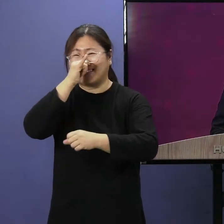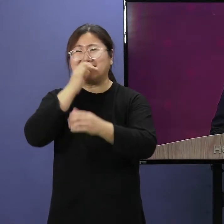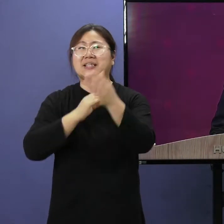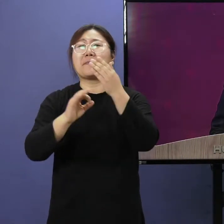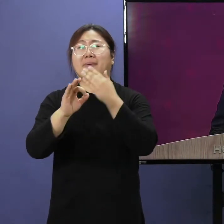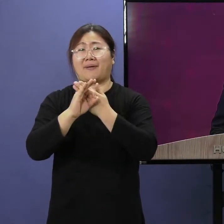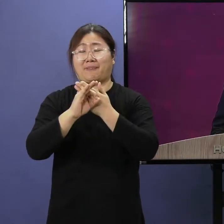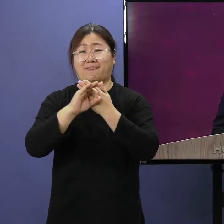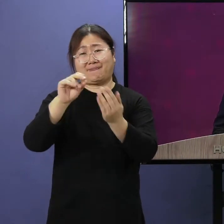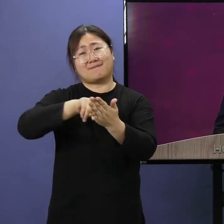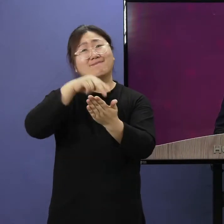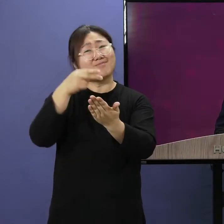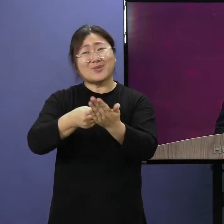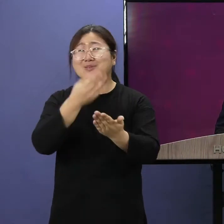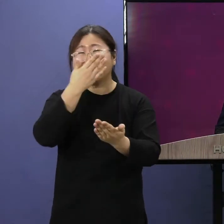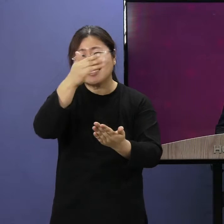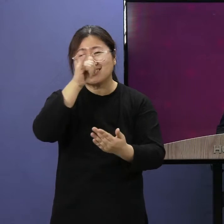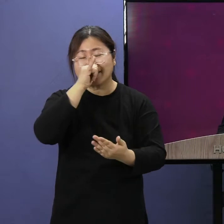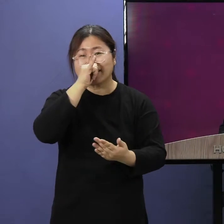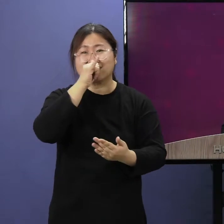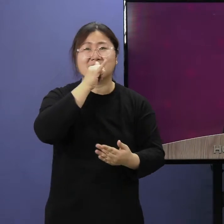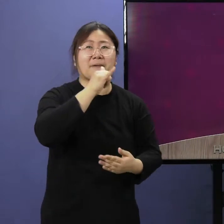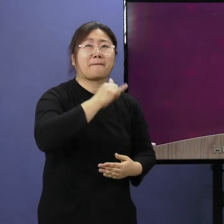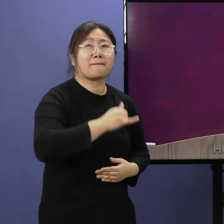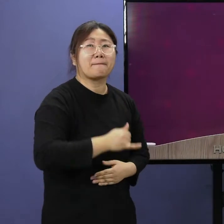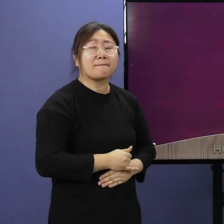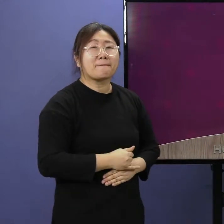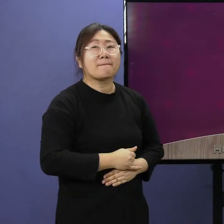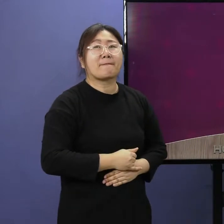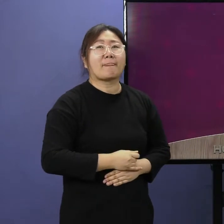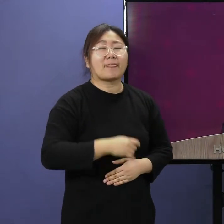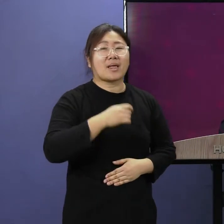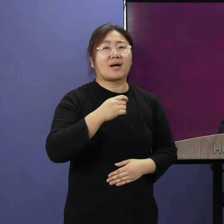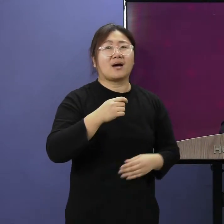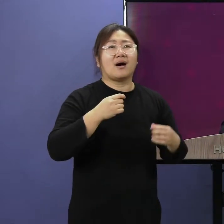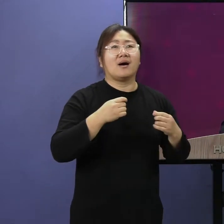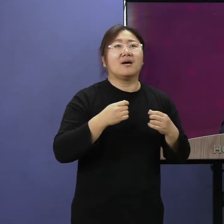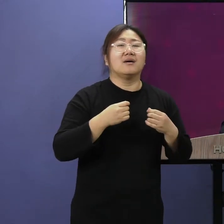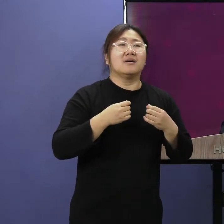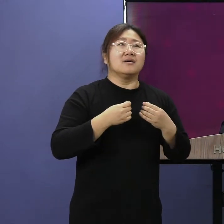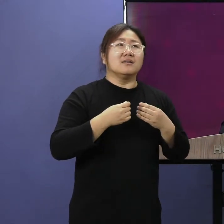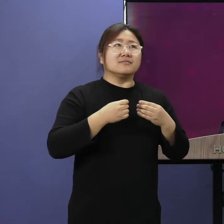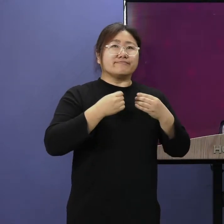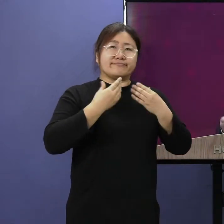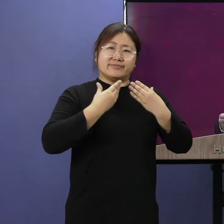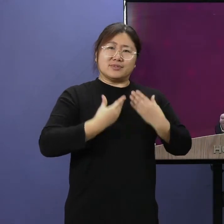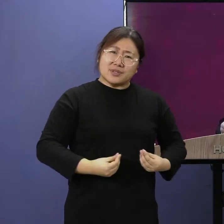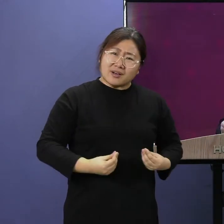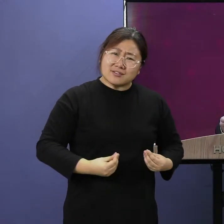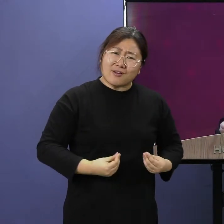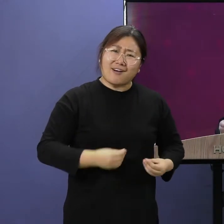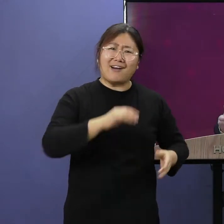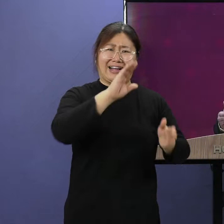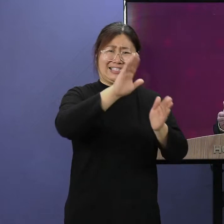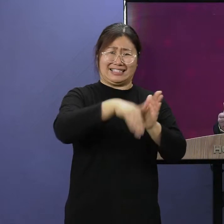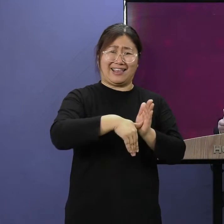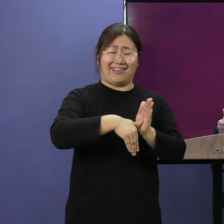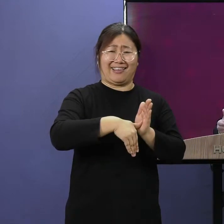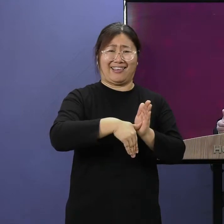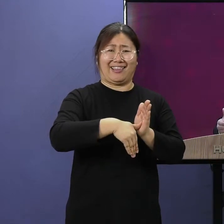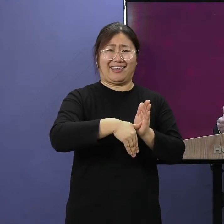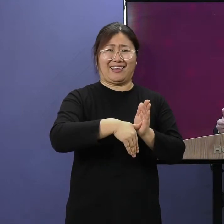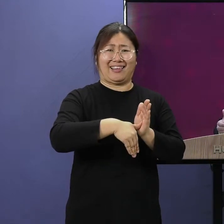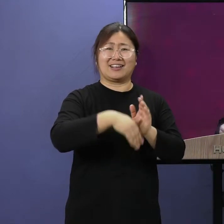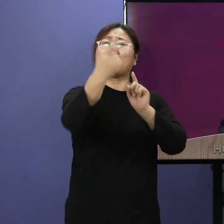넘어질 수 있습니다. 실패할 수 있습니다. 때로는 좌절스러운 상황이 우리 눈앞에 닥쳐올